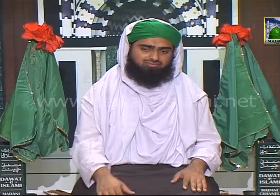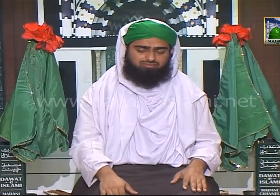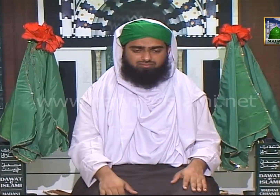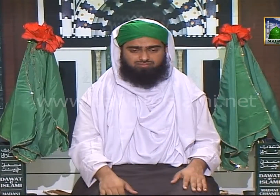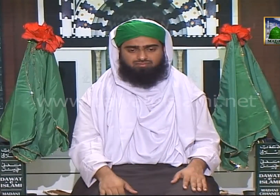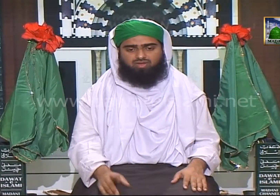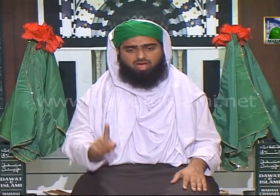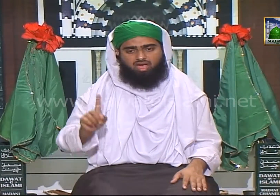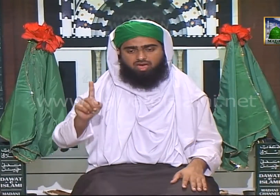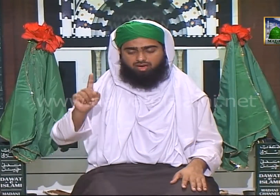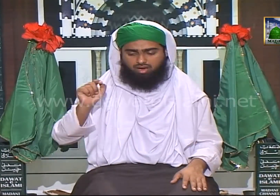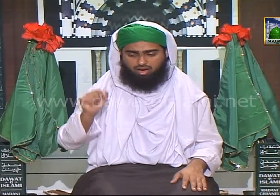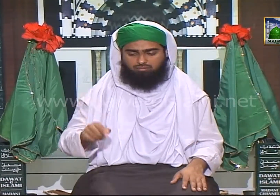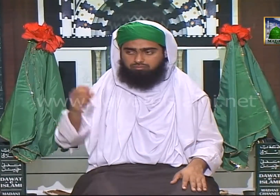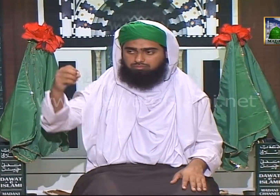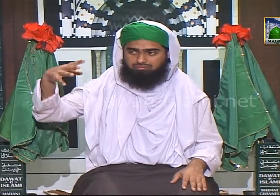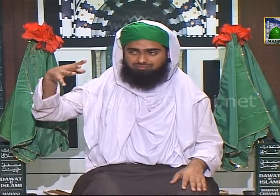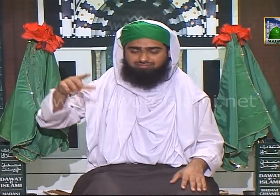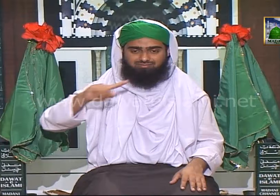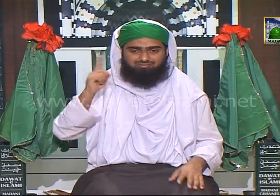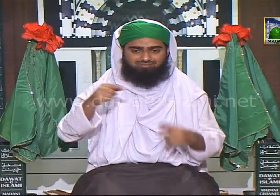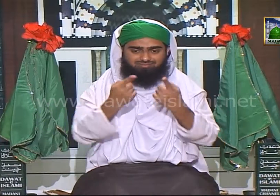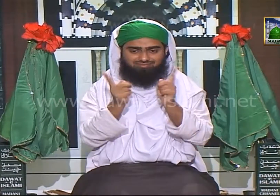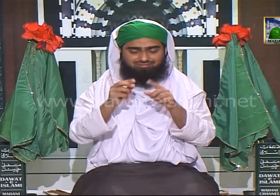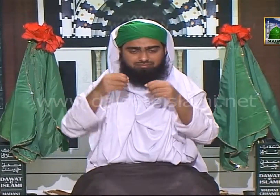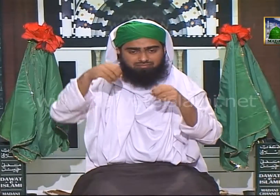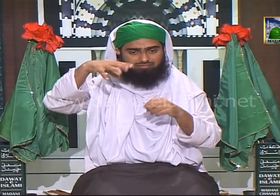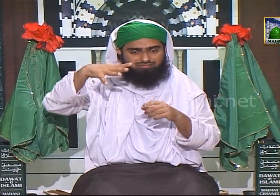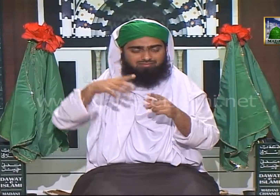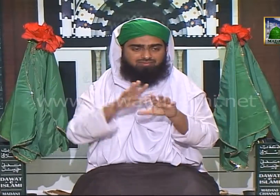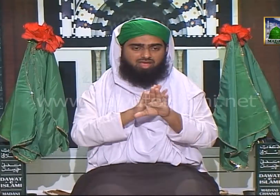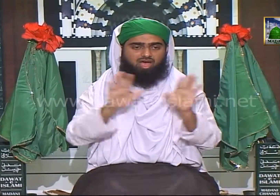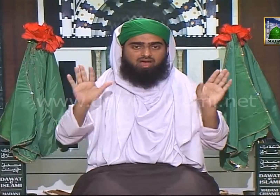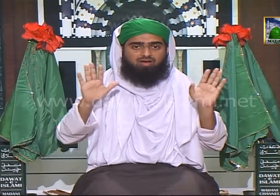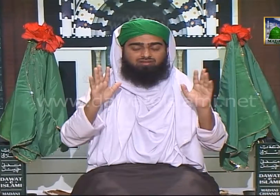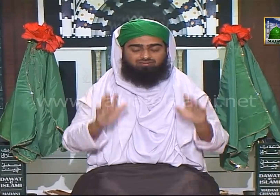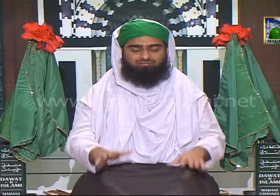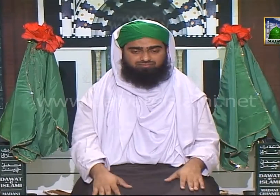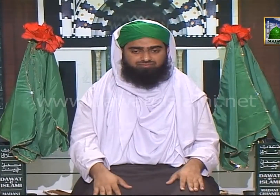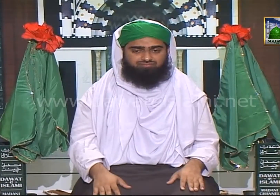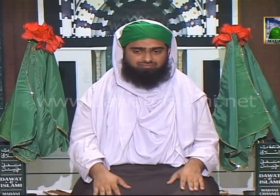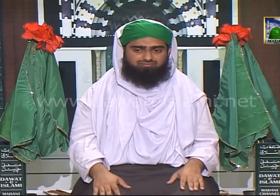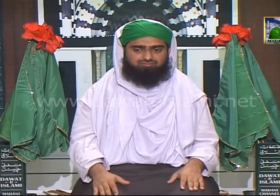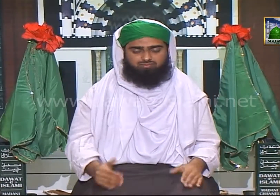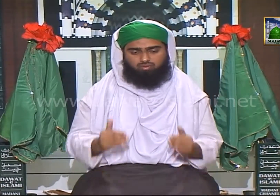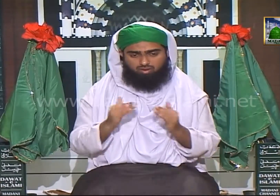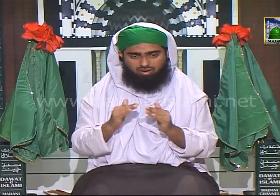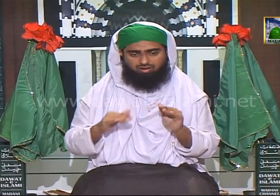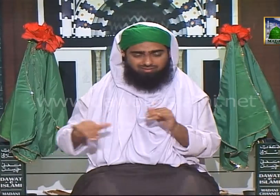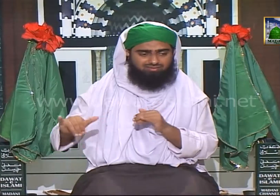آگے. ایسے تو اس کا ایک بلب روشن ہوا تو وہ پورے کمرے کو بھر دیتا ہے. تو ایک گھر پوری بلڈنگ میں اگر صحیح ہو گیا تو اڑوس پڑوس کو بھی ان کا فیس تو